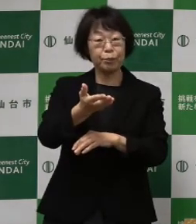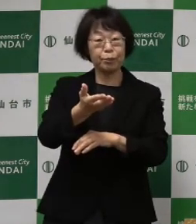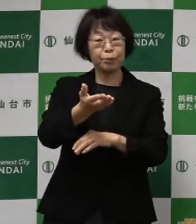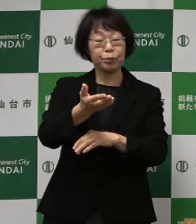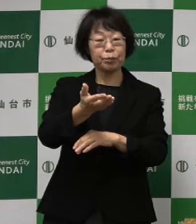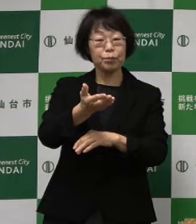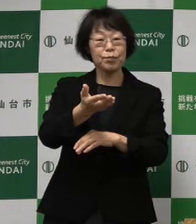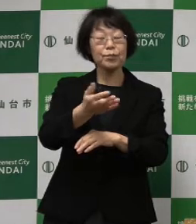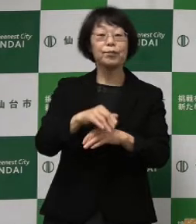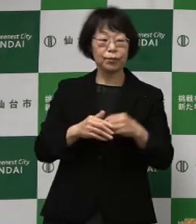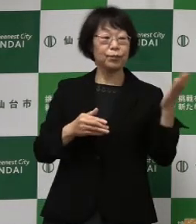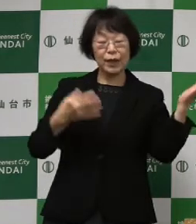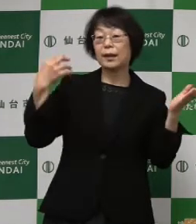は、